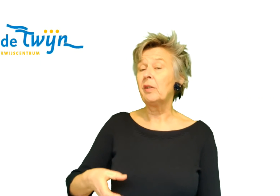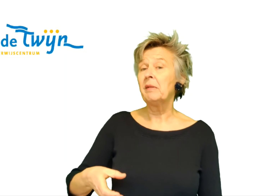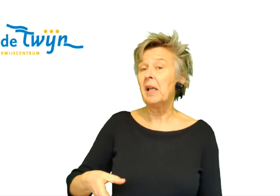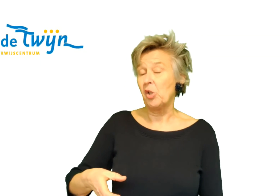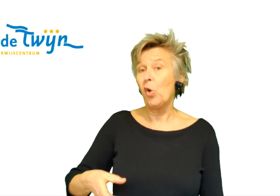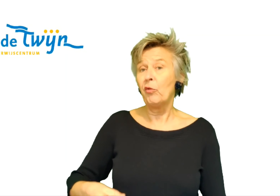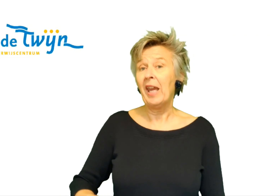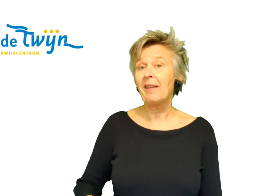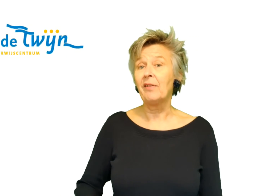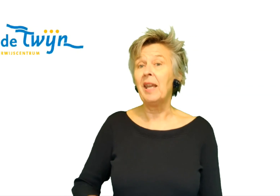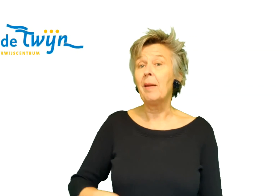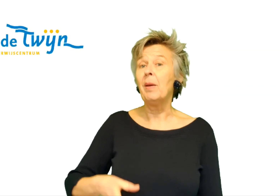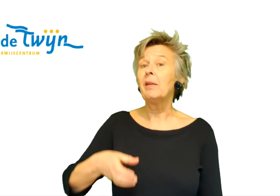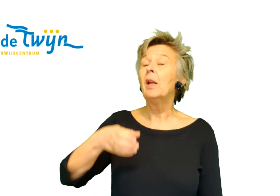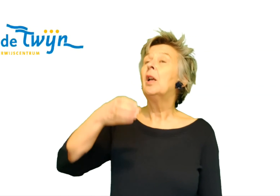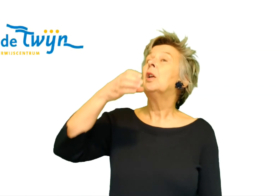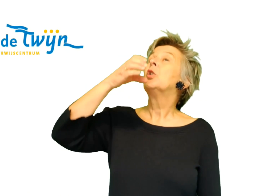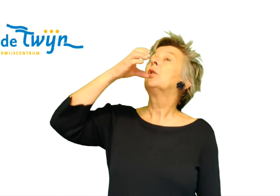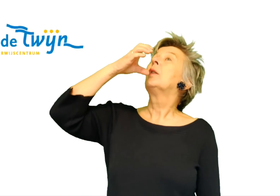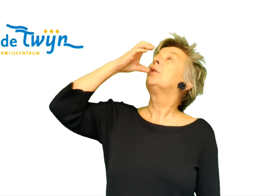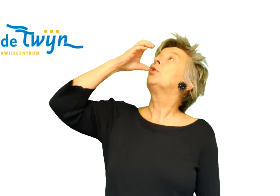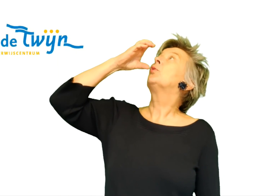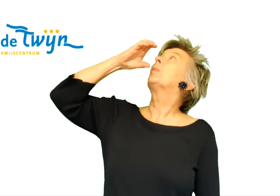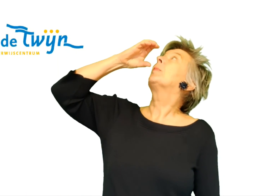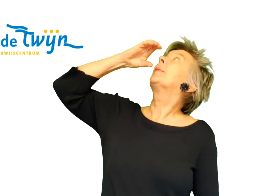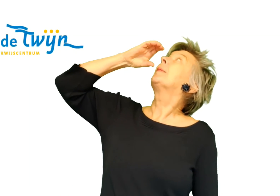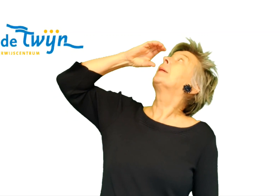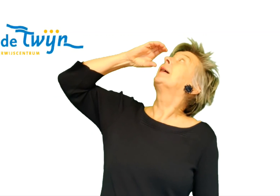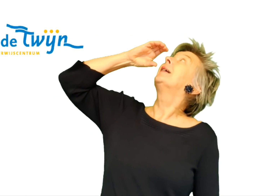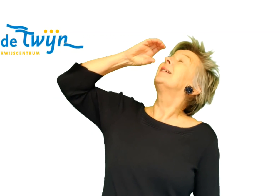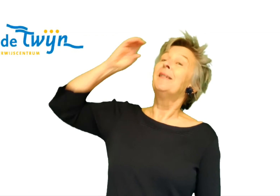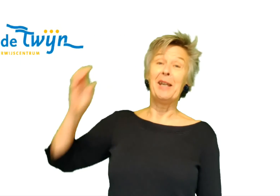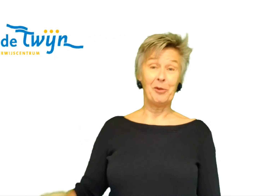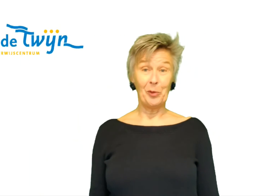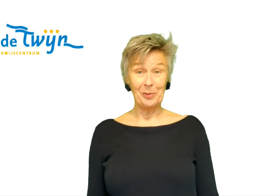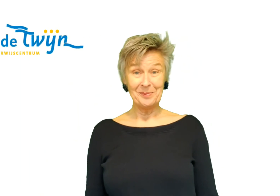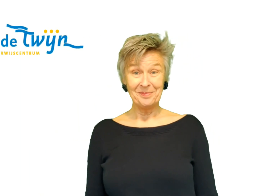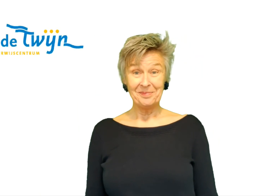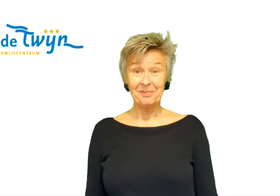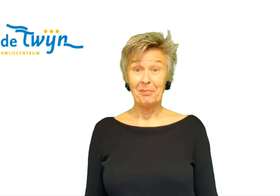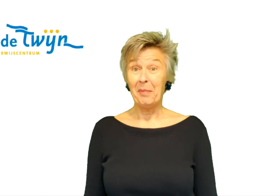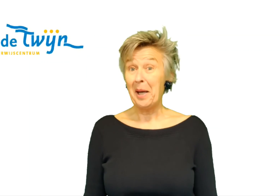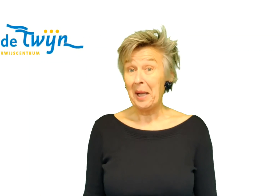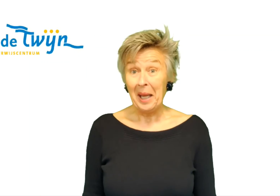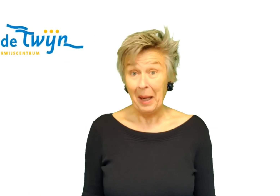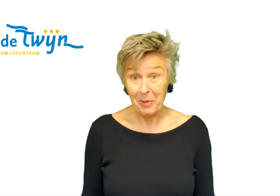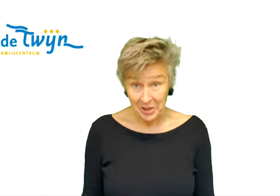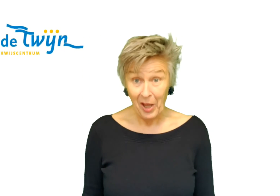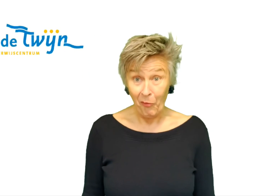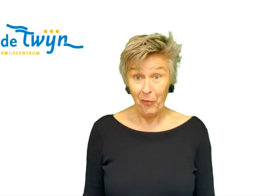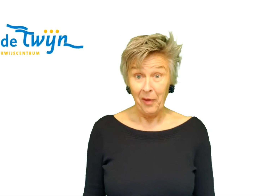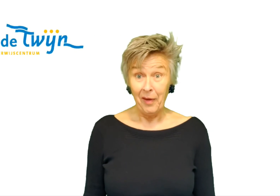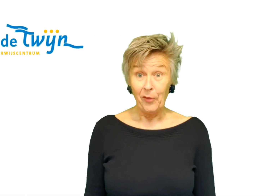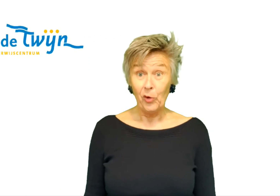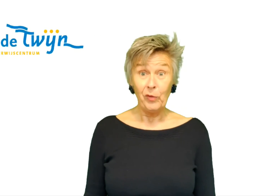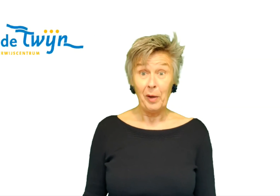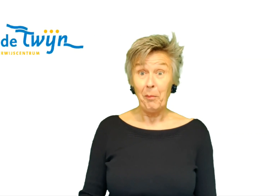alsof je echt aan het drinken bent. Je drinkt het op. Maar heb je zelf nog weer een